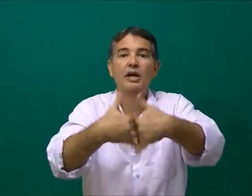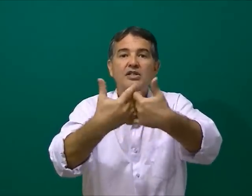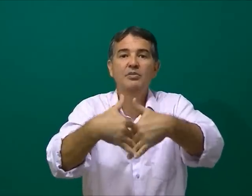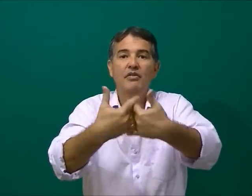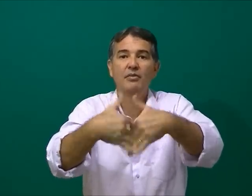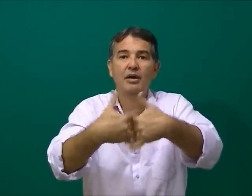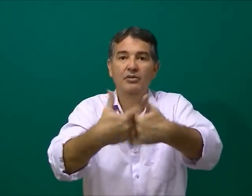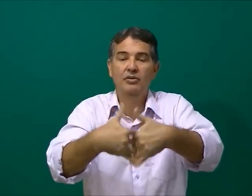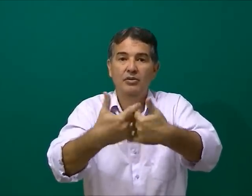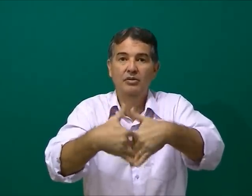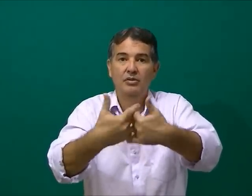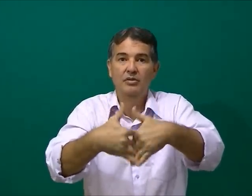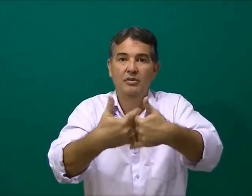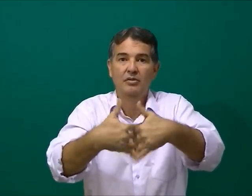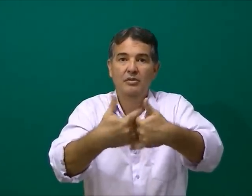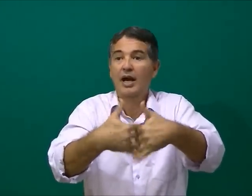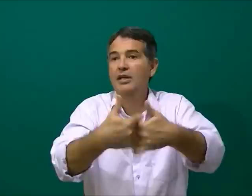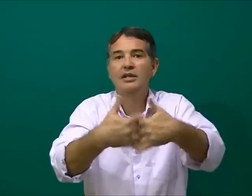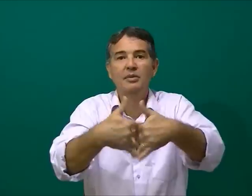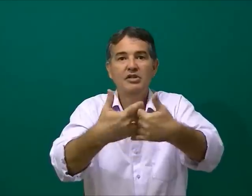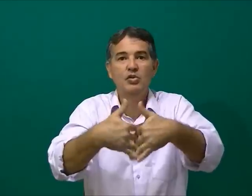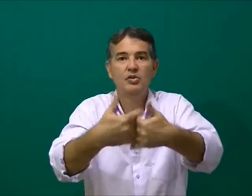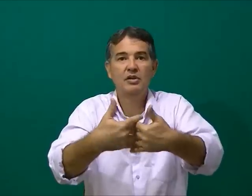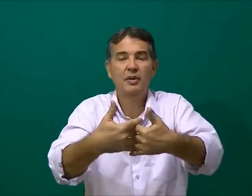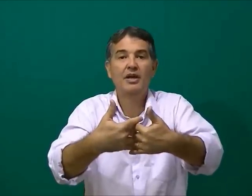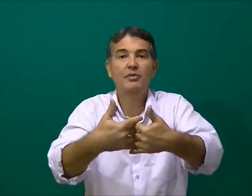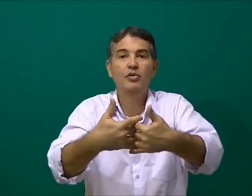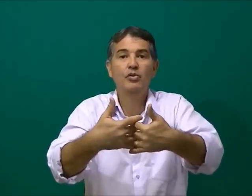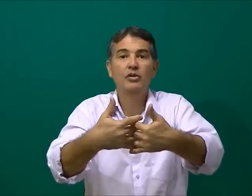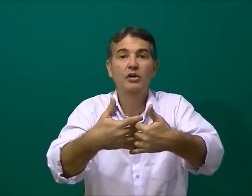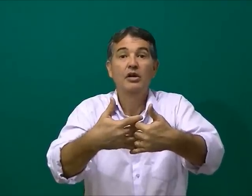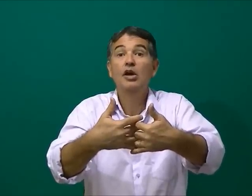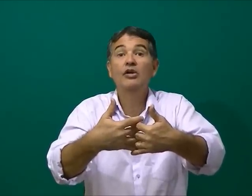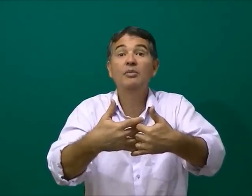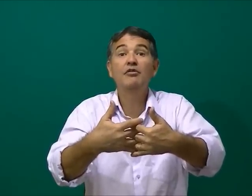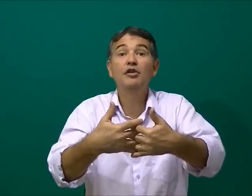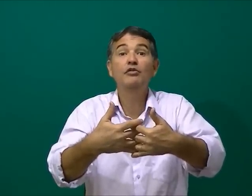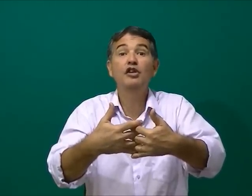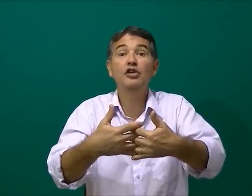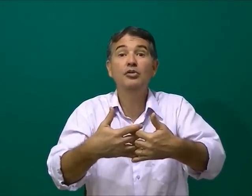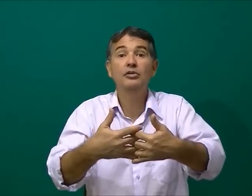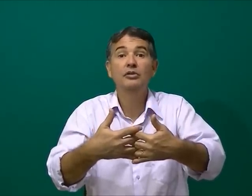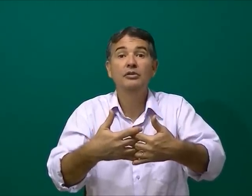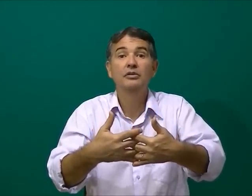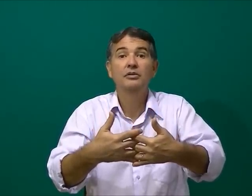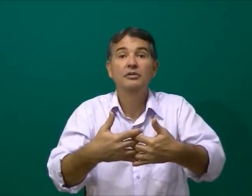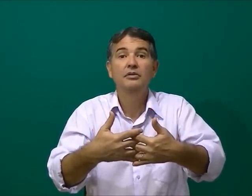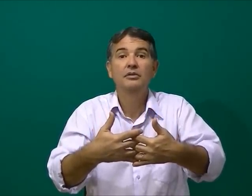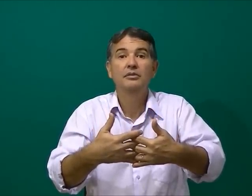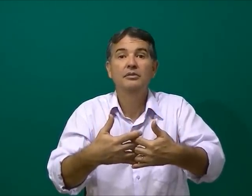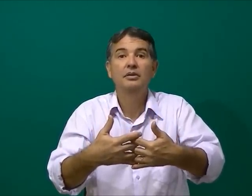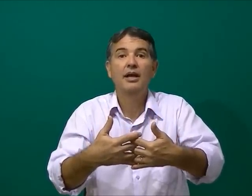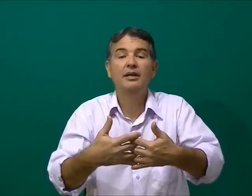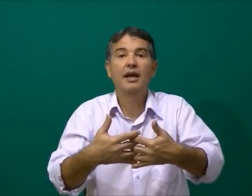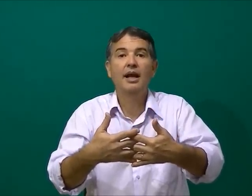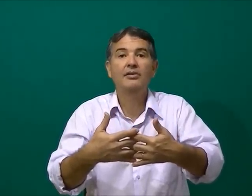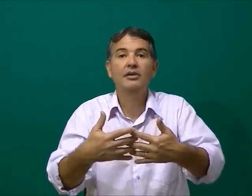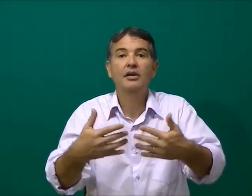esse movimento, aqui também se usa em Pernambuco. E eu também vi um vídeo na internet que